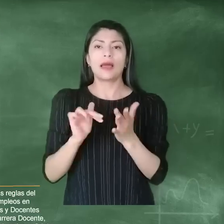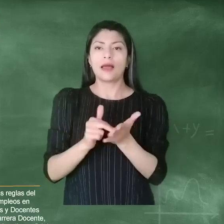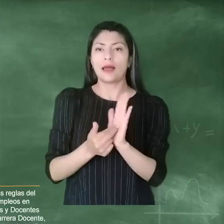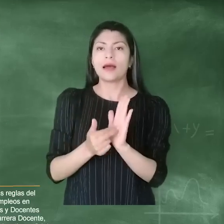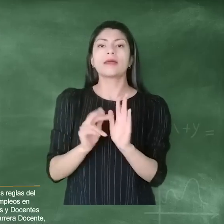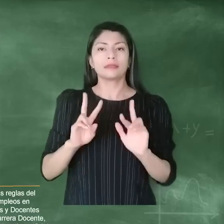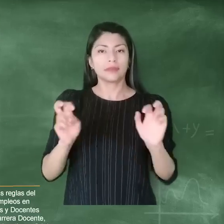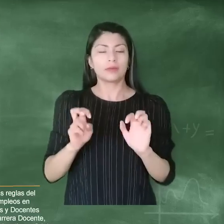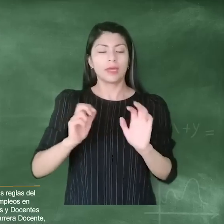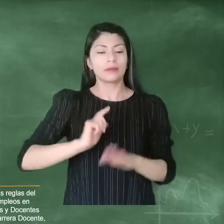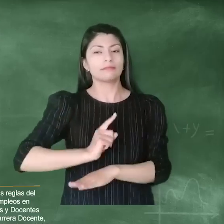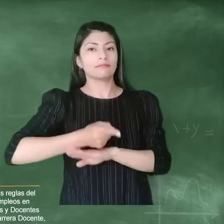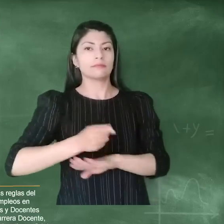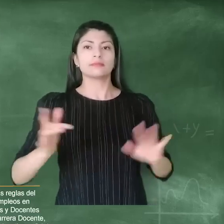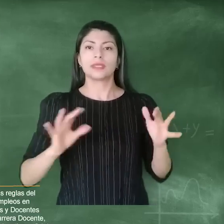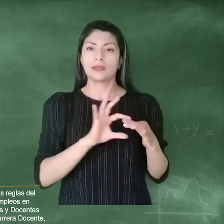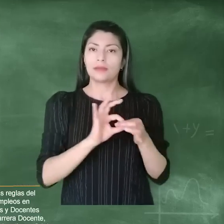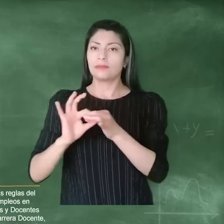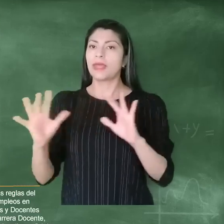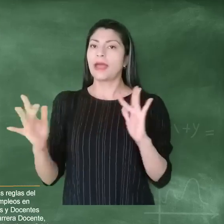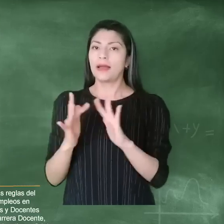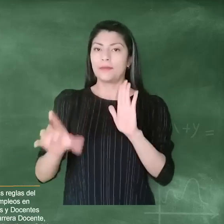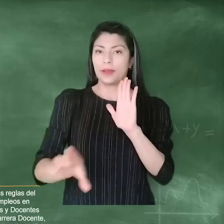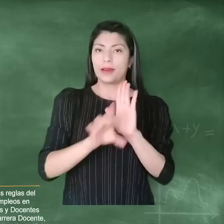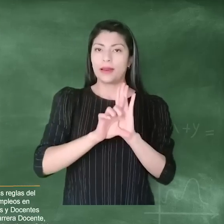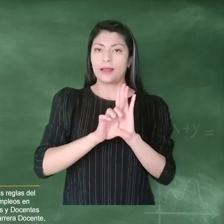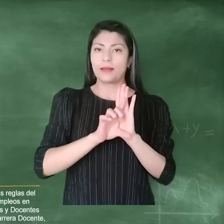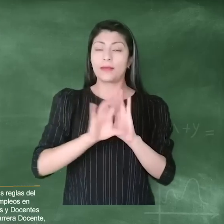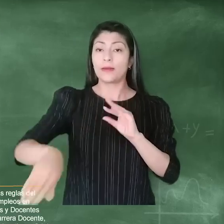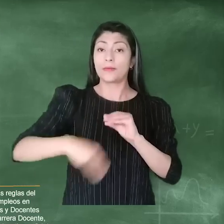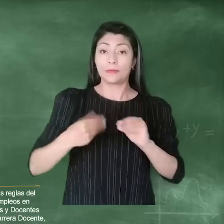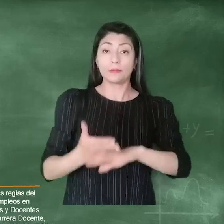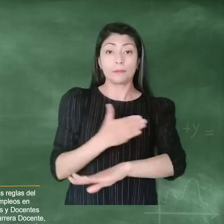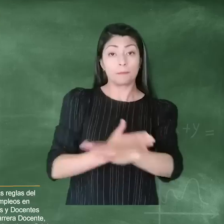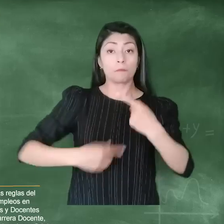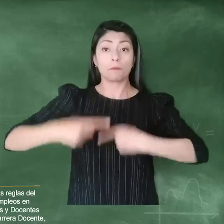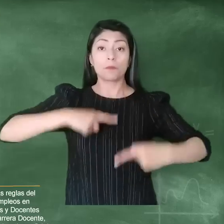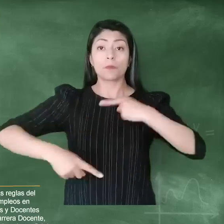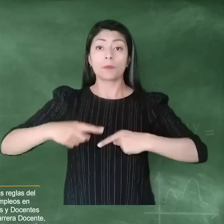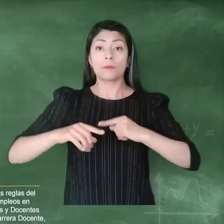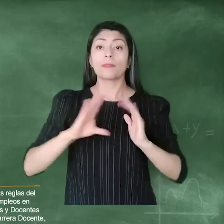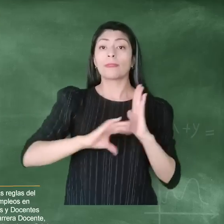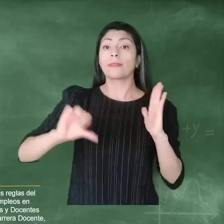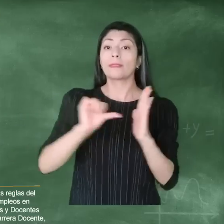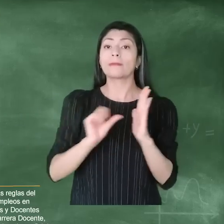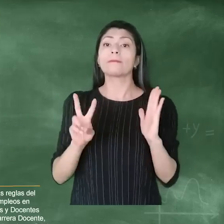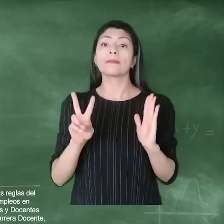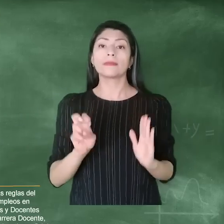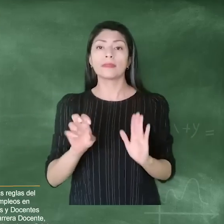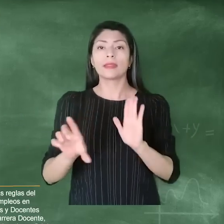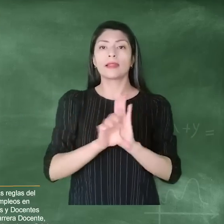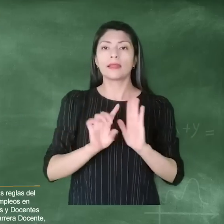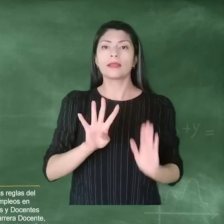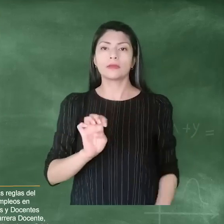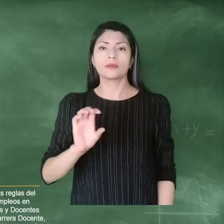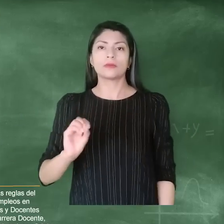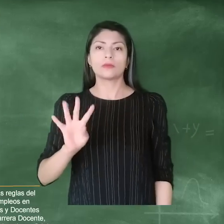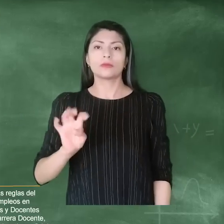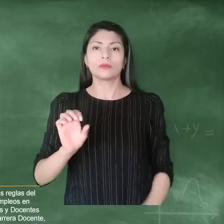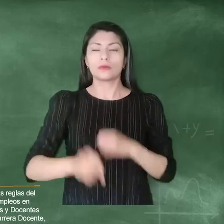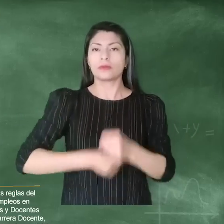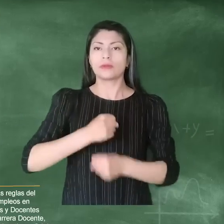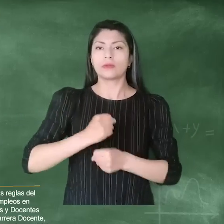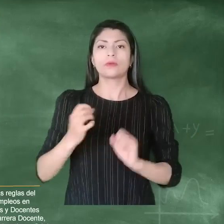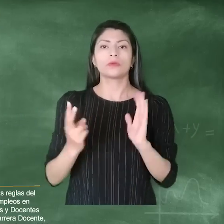especial de carrera docente es de origen legal. En concordancia con los anteriores preceptos, el artículo